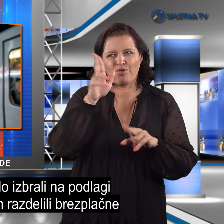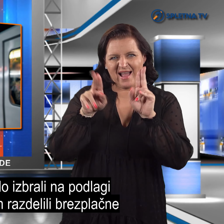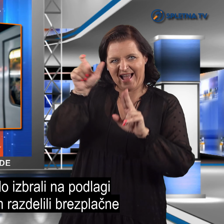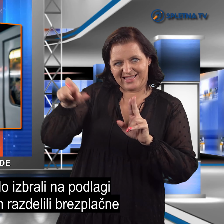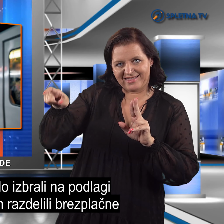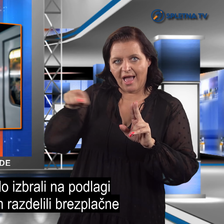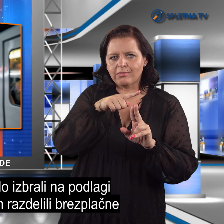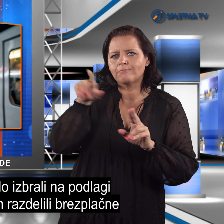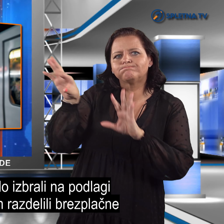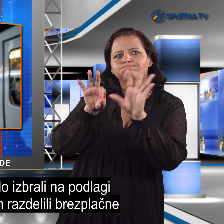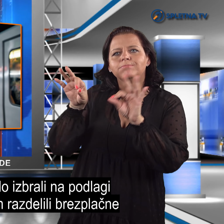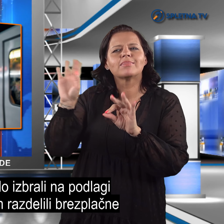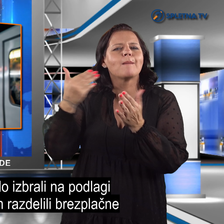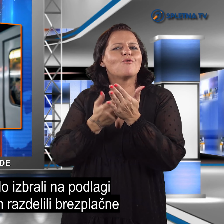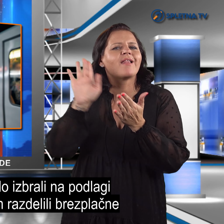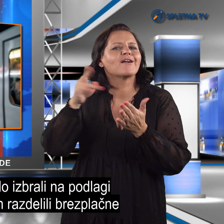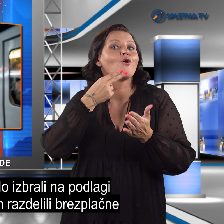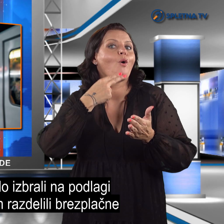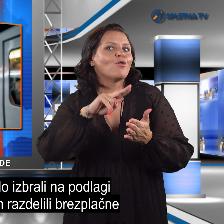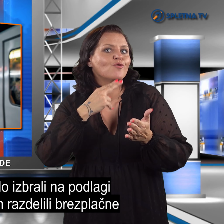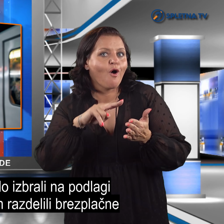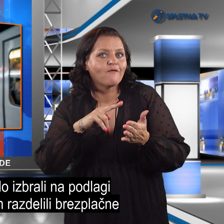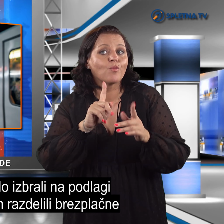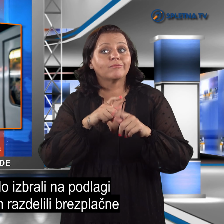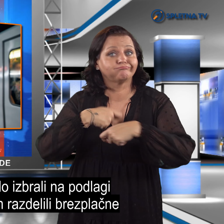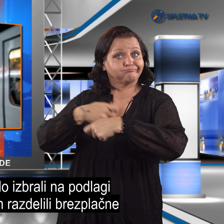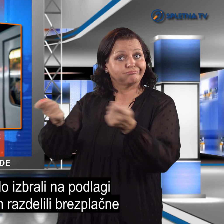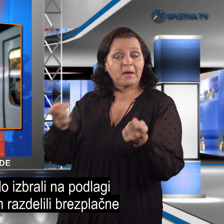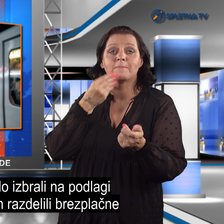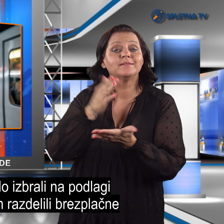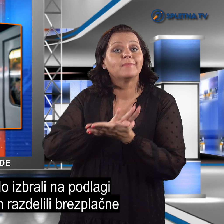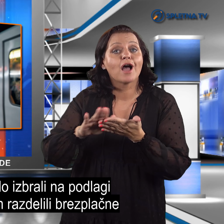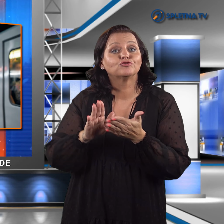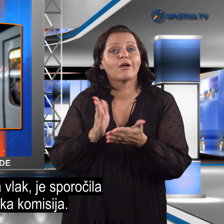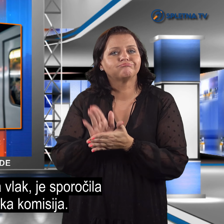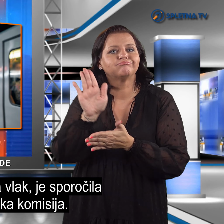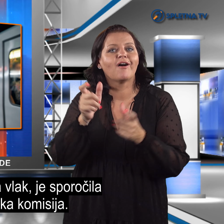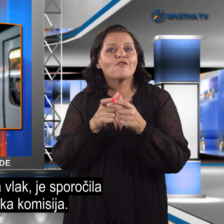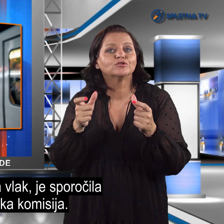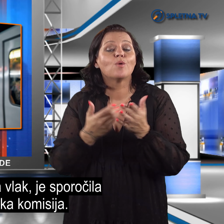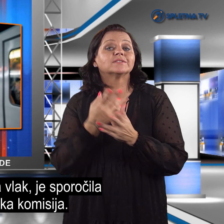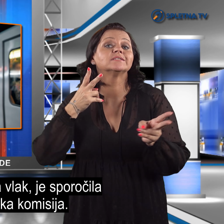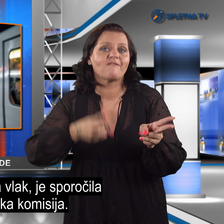bodo izbrali na podlagi odgovorov in jim razdelili brezplačne vozovnice za vlak, je sporočila Evropska